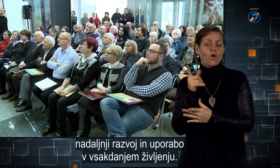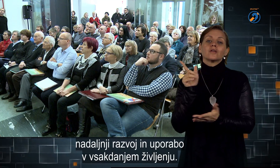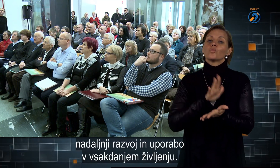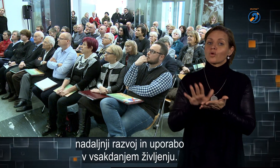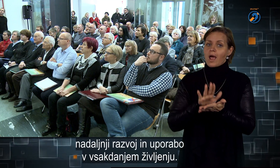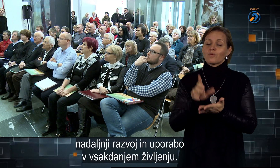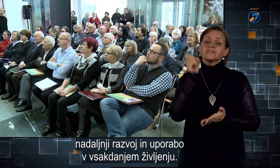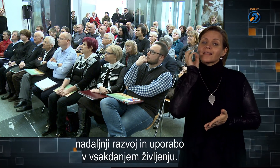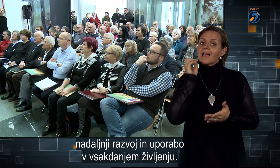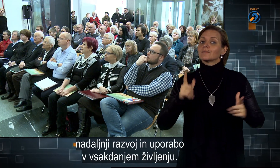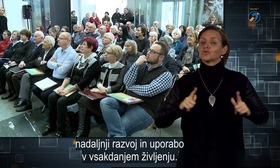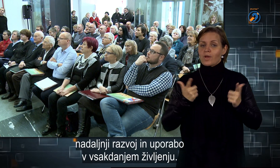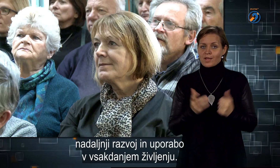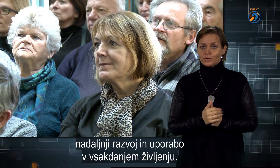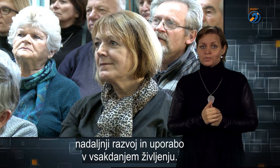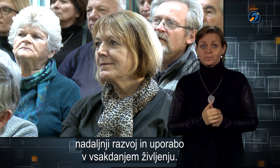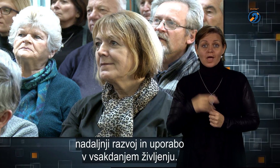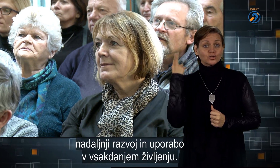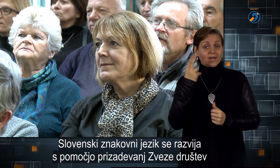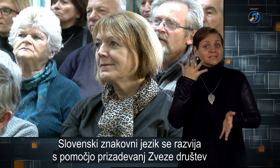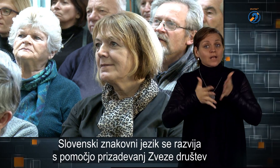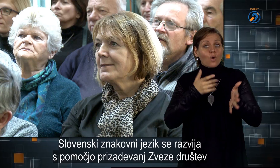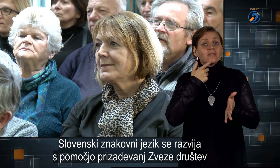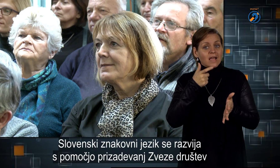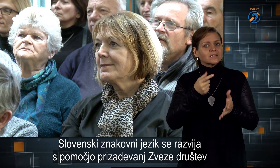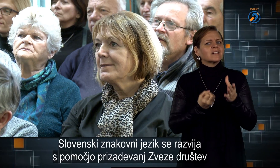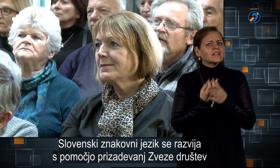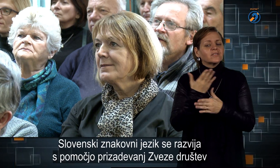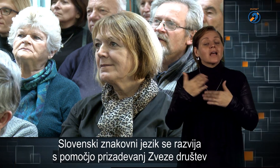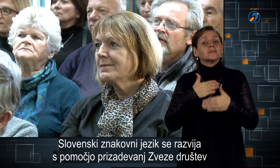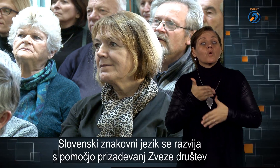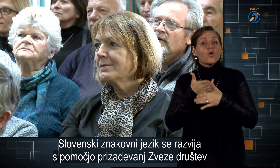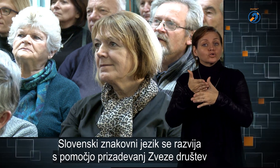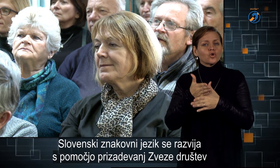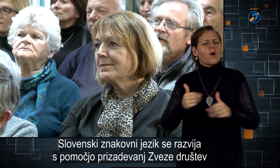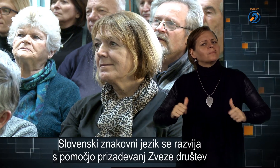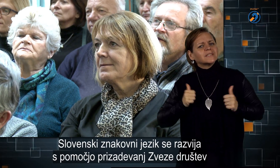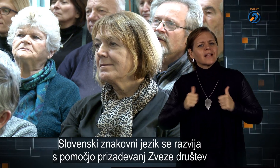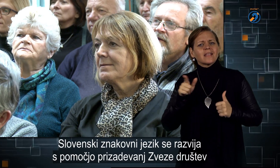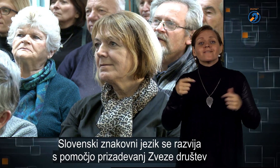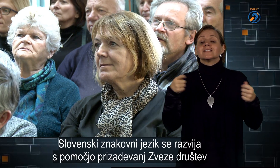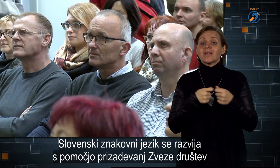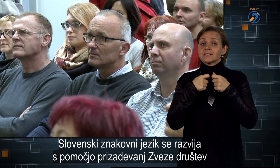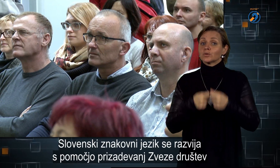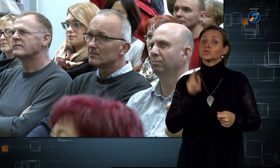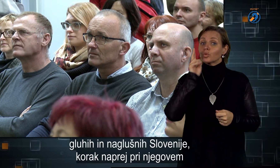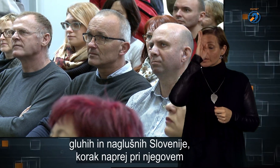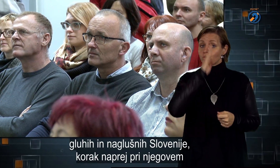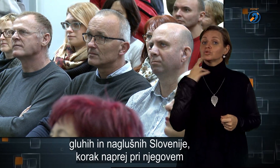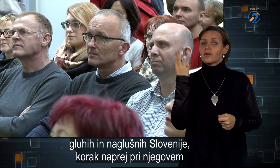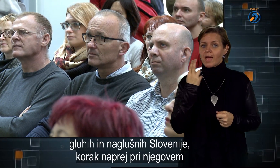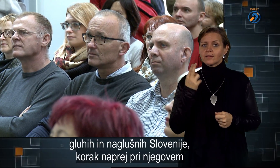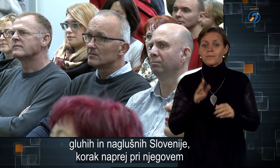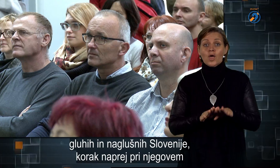njegov nadaljnji razvoj in uporabo v vsakdanjem življenju. Slovenski znakovni jezik se razvija s pomočjo prizadevanj Zveze